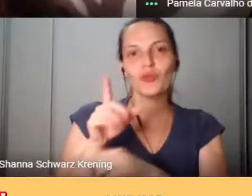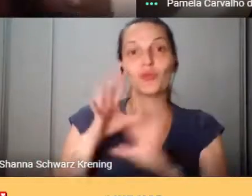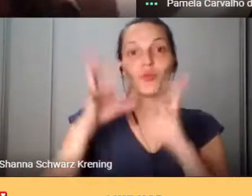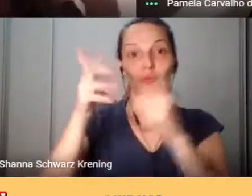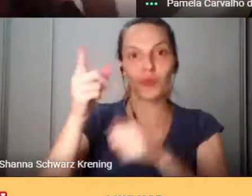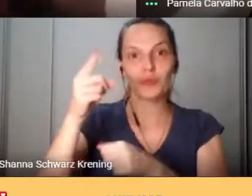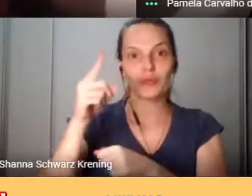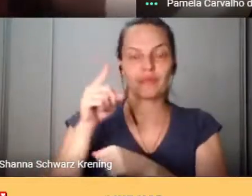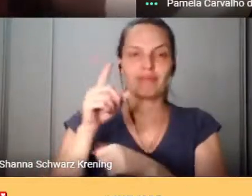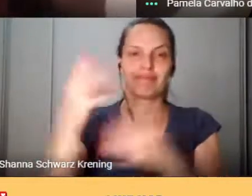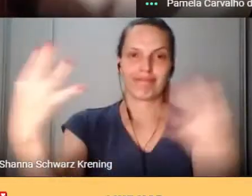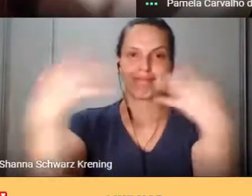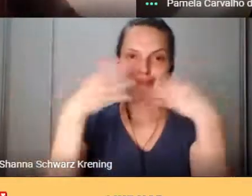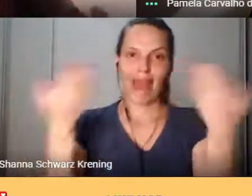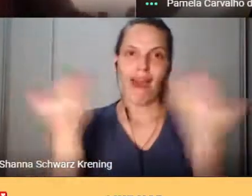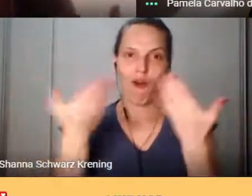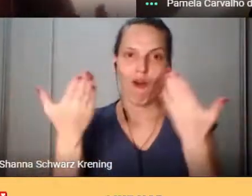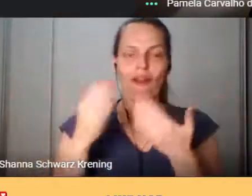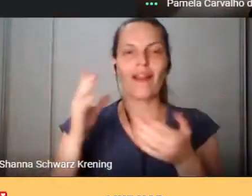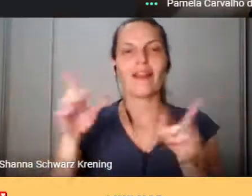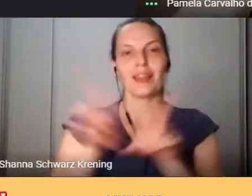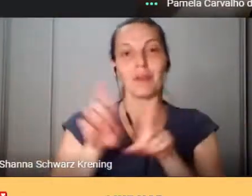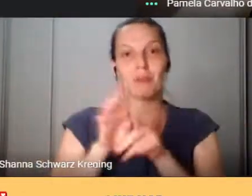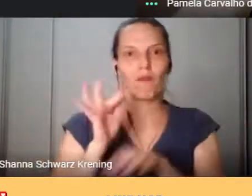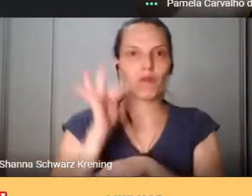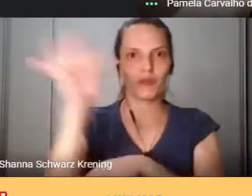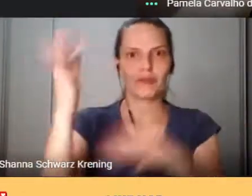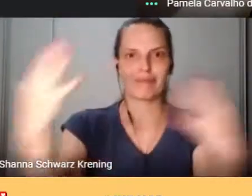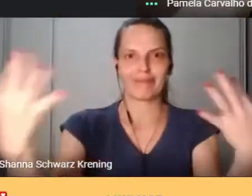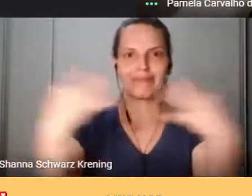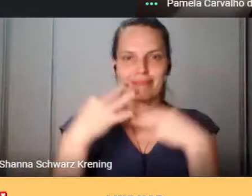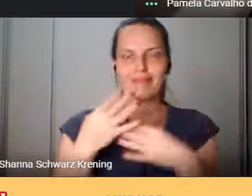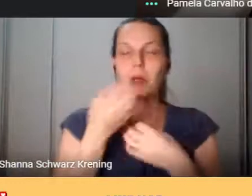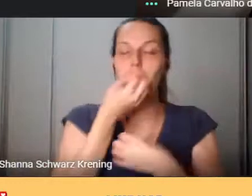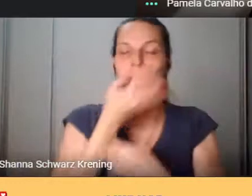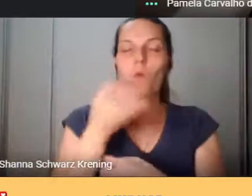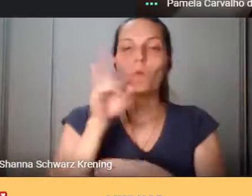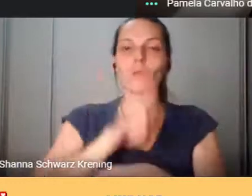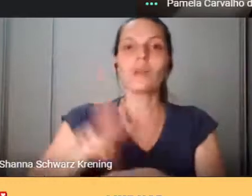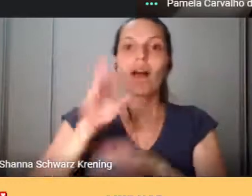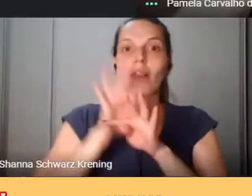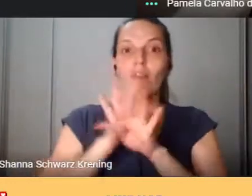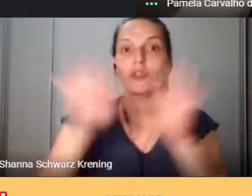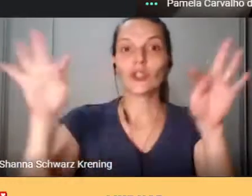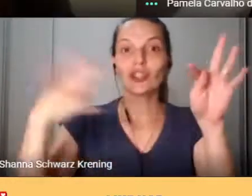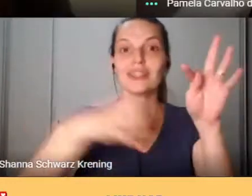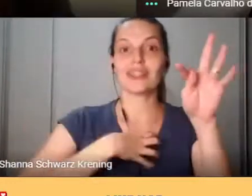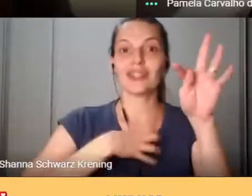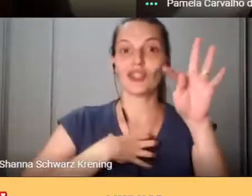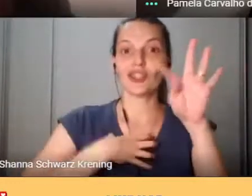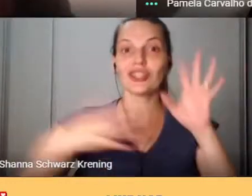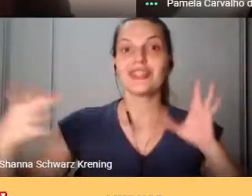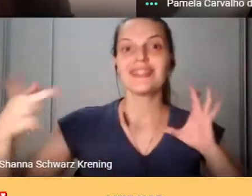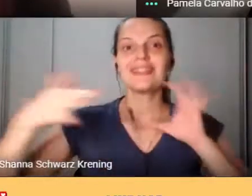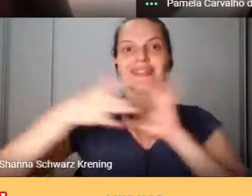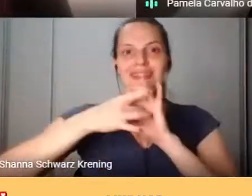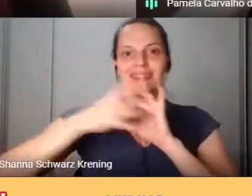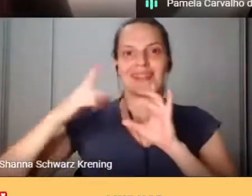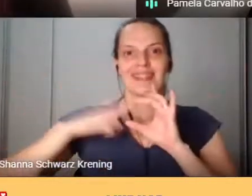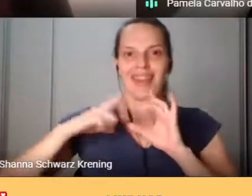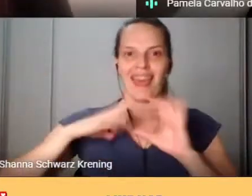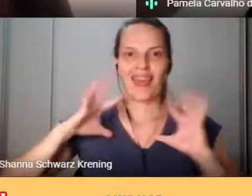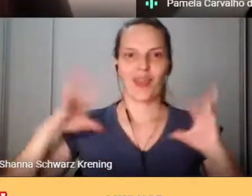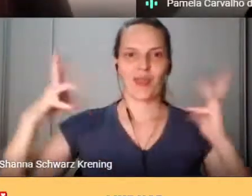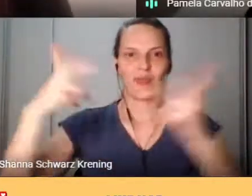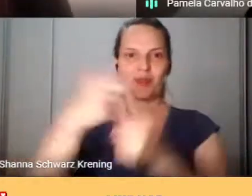poder usar da tecnologia para que a gente se sinta assim conectado, né, com todos. Eu que